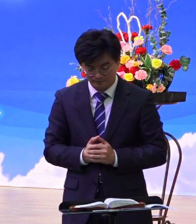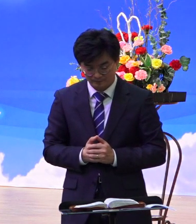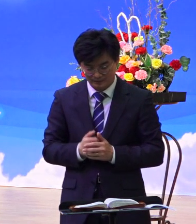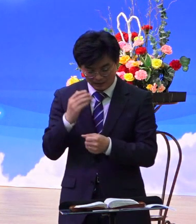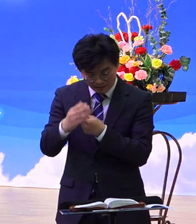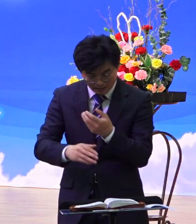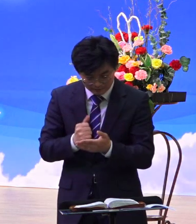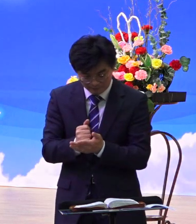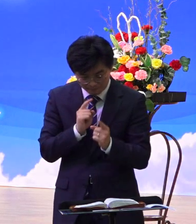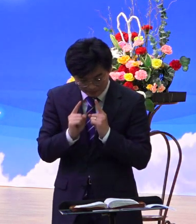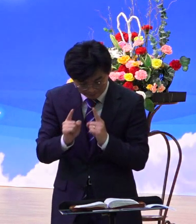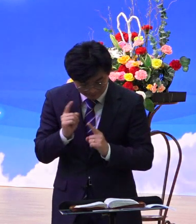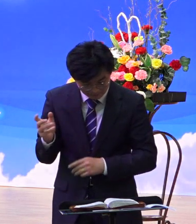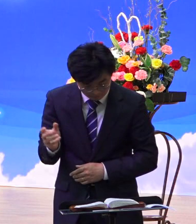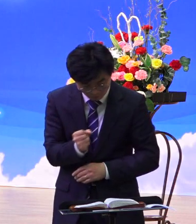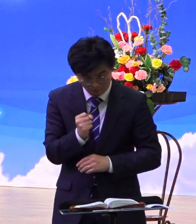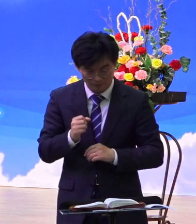하나님의 말씀을 가지고